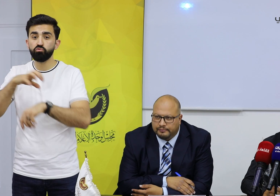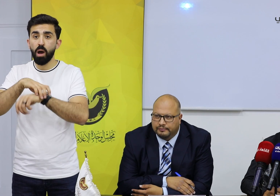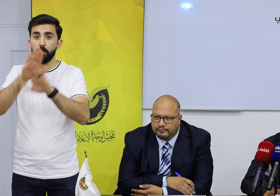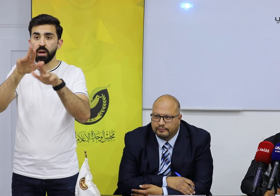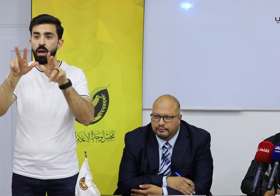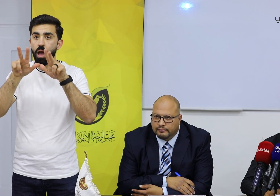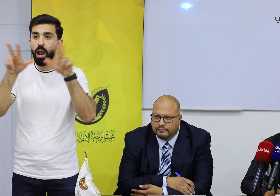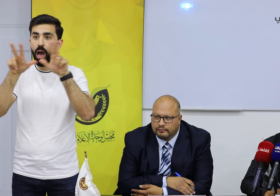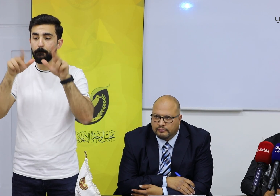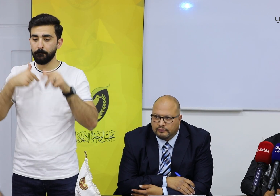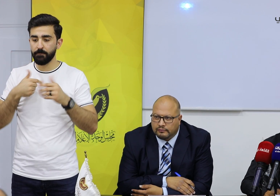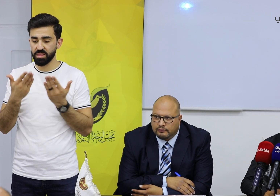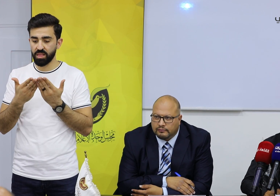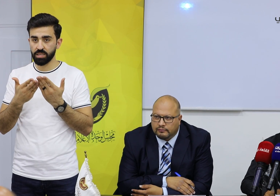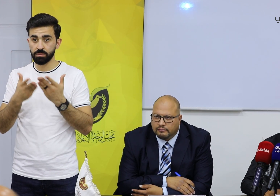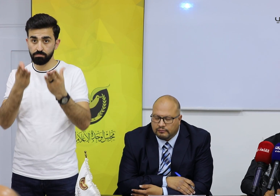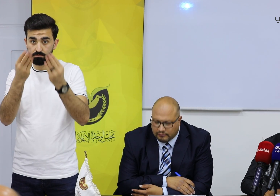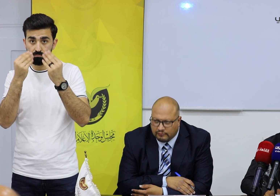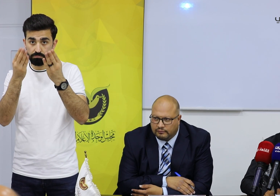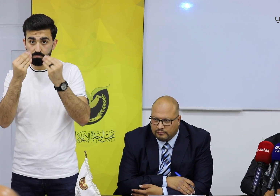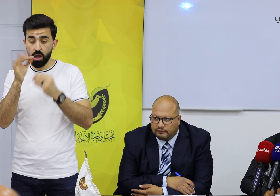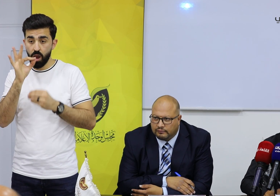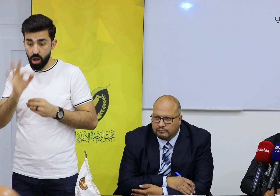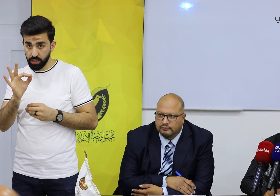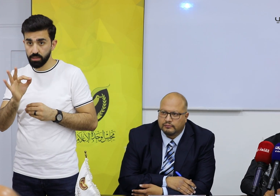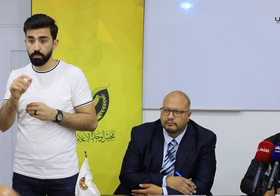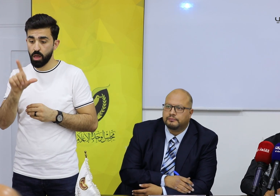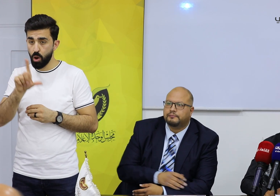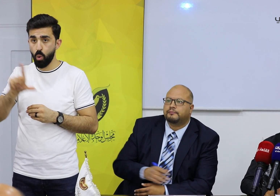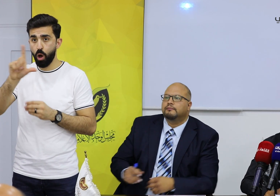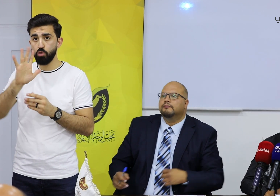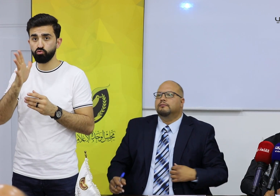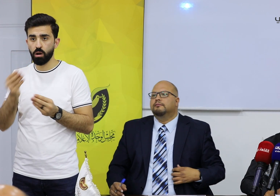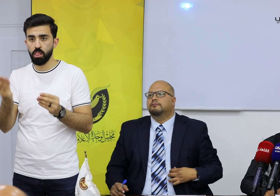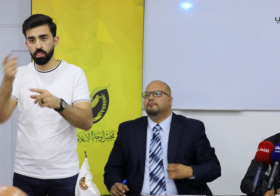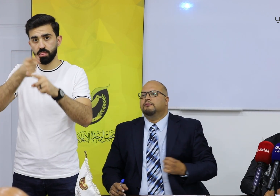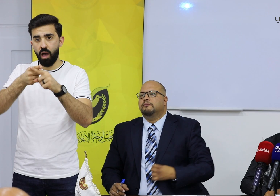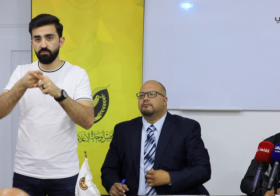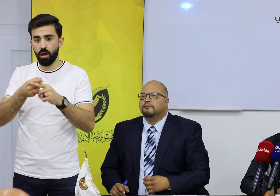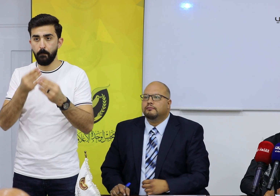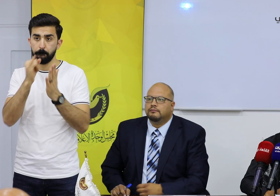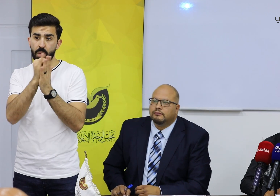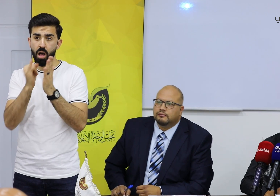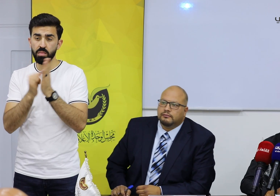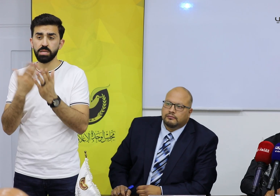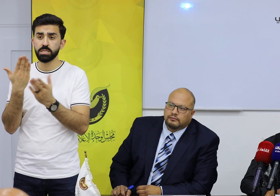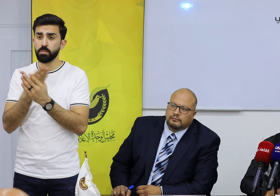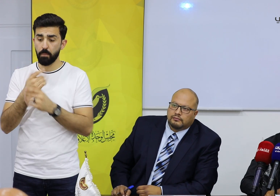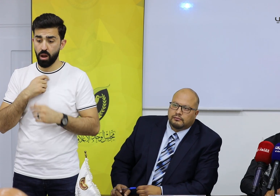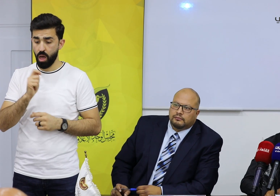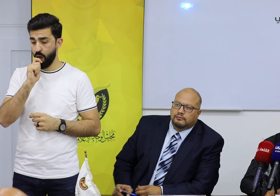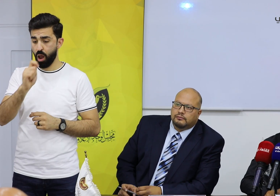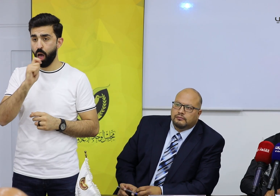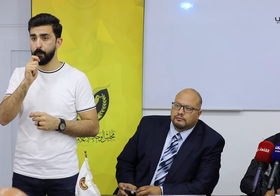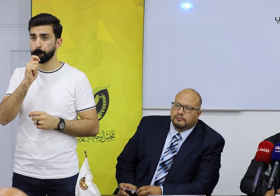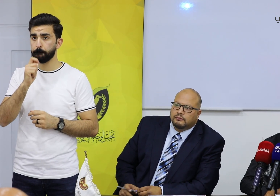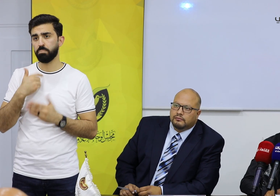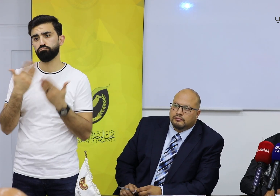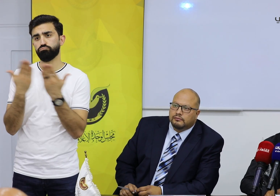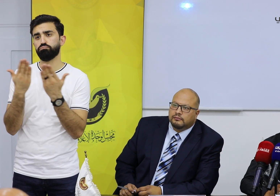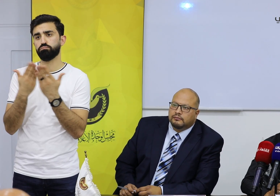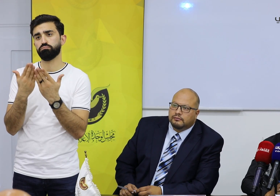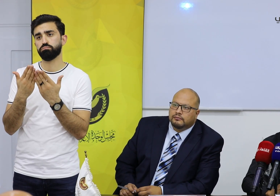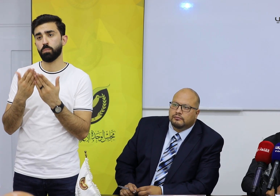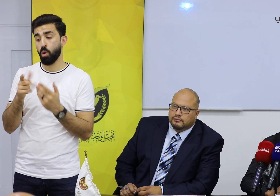نعم. اللي هي أكثر شيء راح يكون مع المتطلبات، بما إنه إحنا بدنا ندرب على الإشارة بشيء، ليش ما